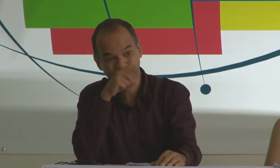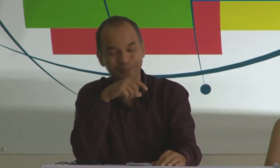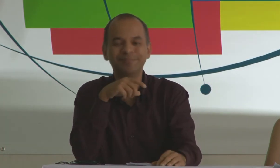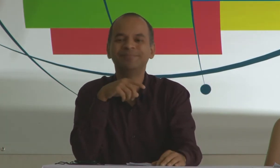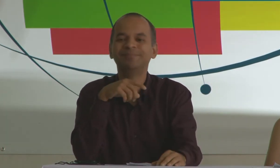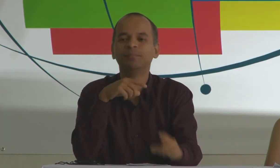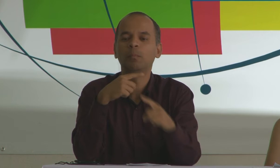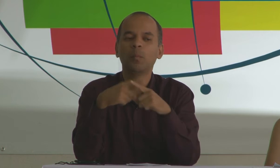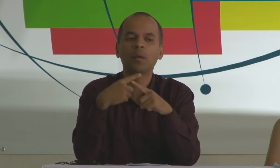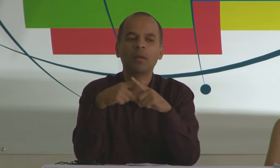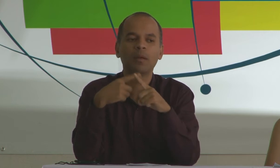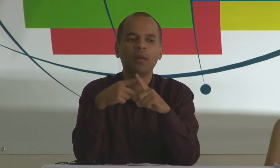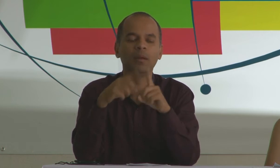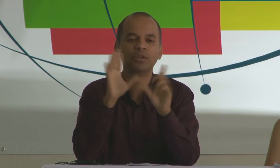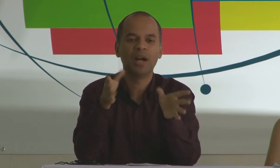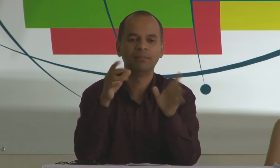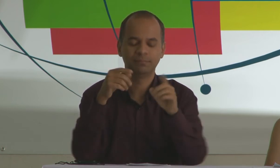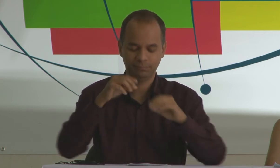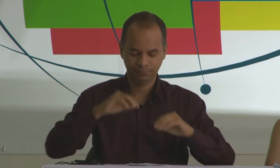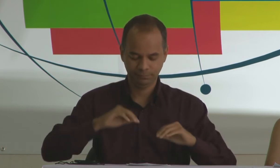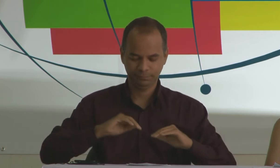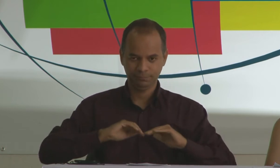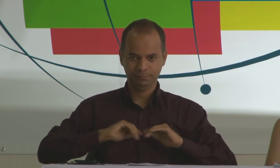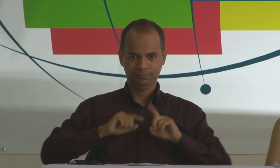uma preocupação muito grande, porque